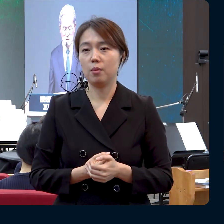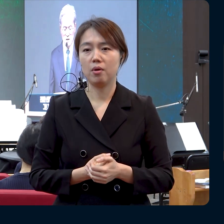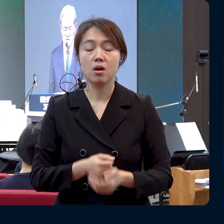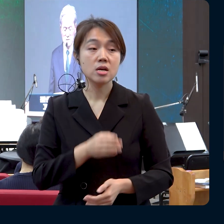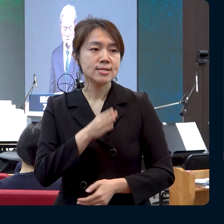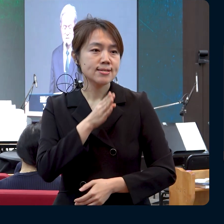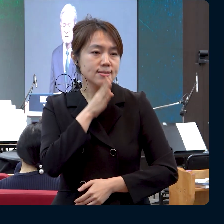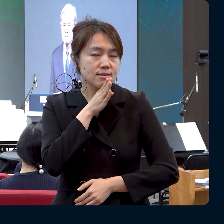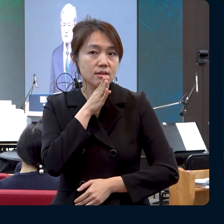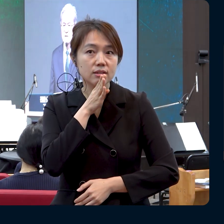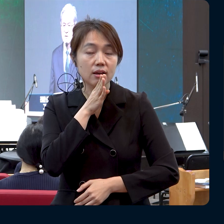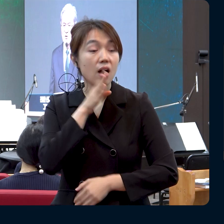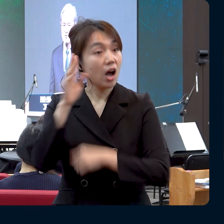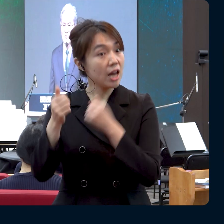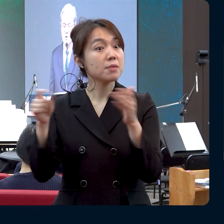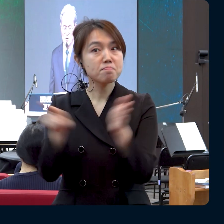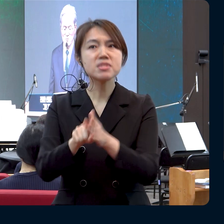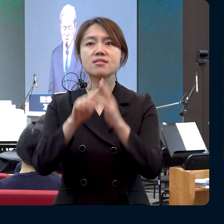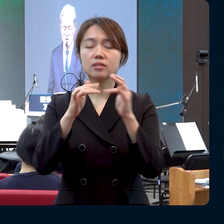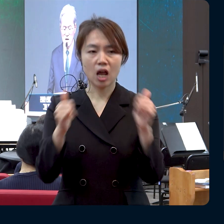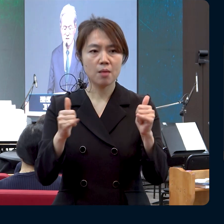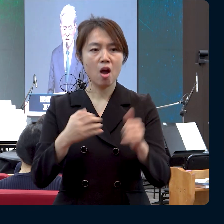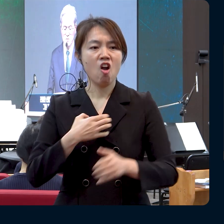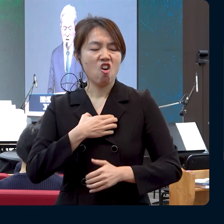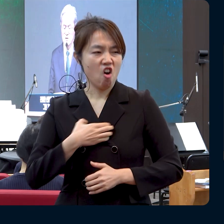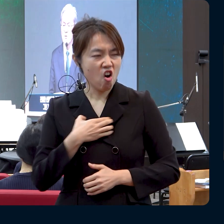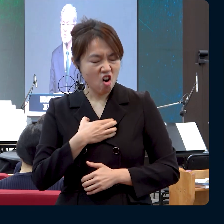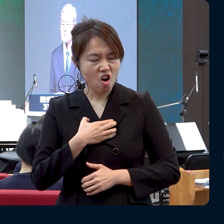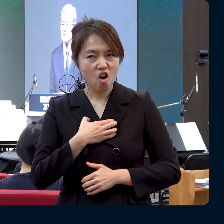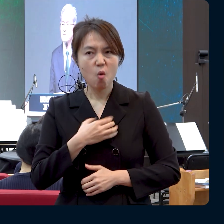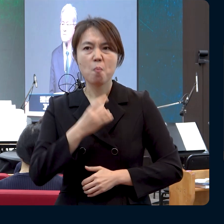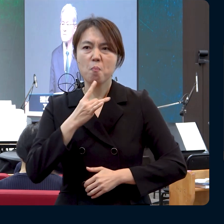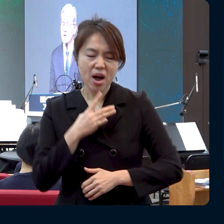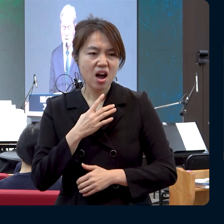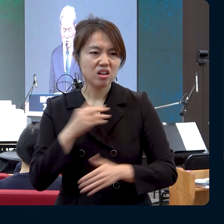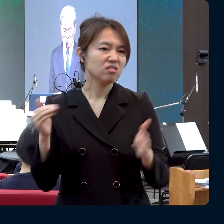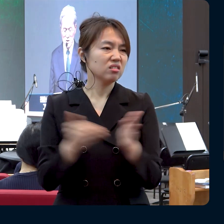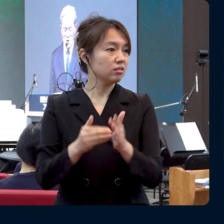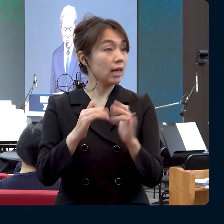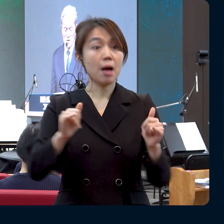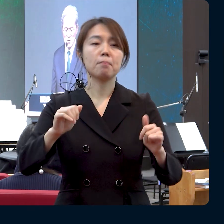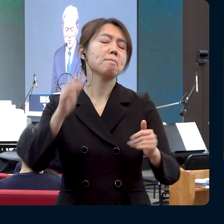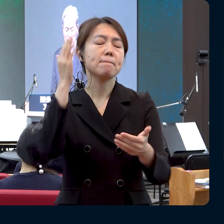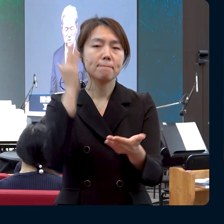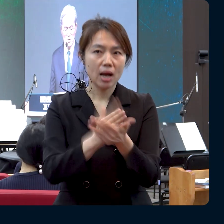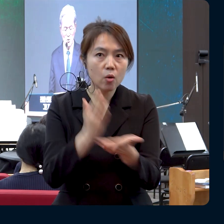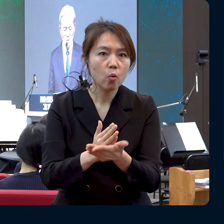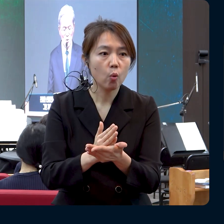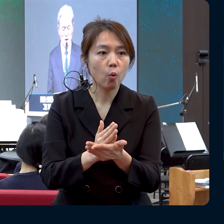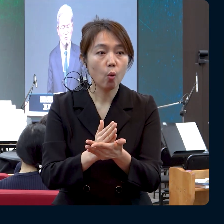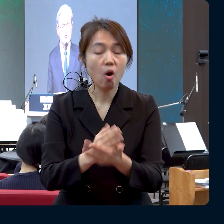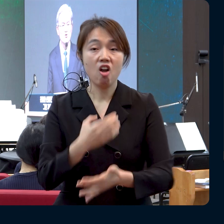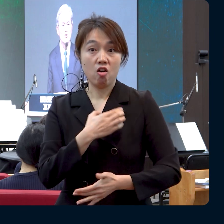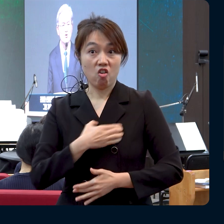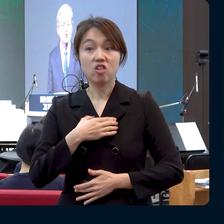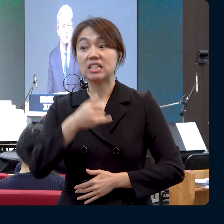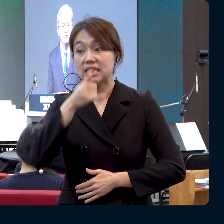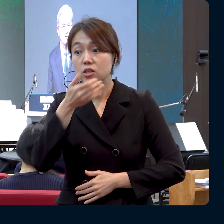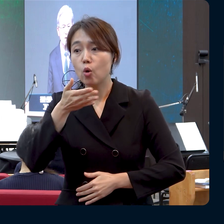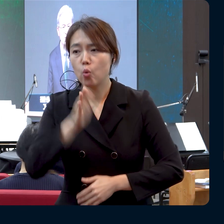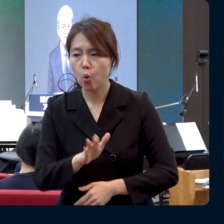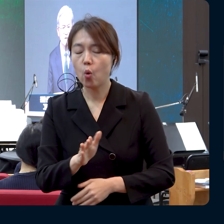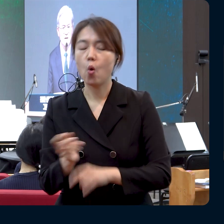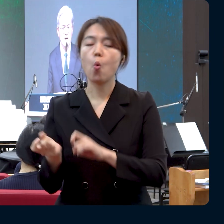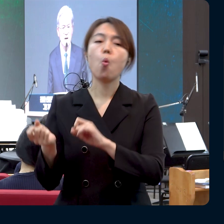진정한 신앙인은 걱정과 염려를 하는 사람이 아니고 그런 가운데서도 회복의 꿈을